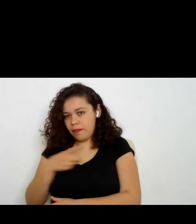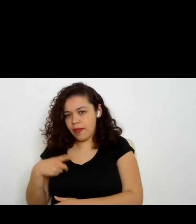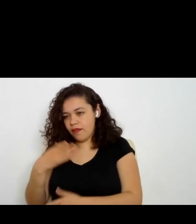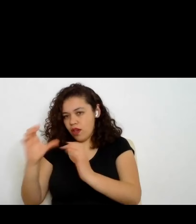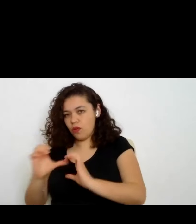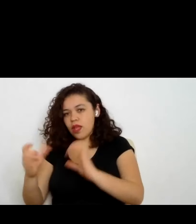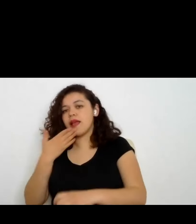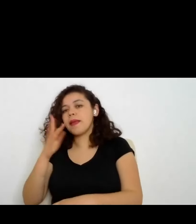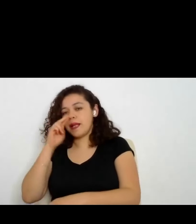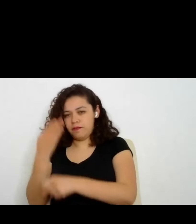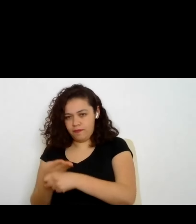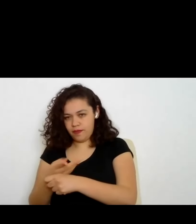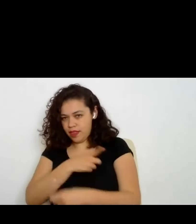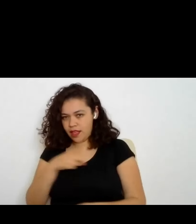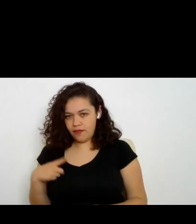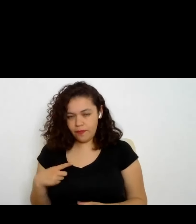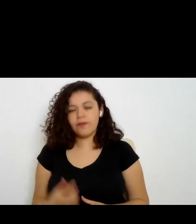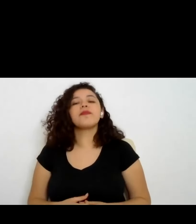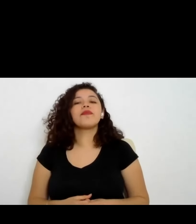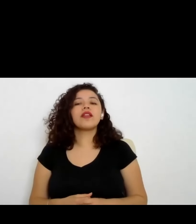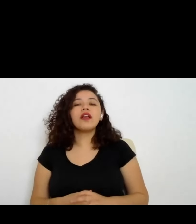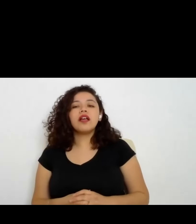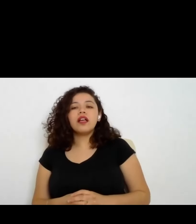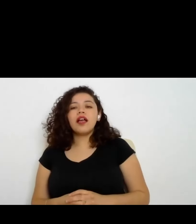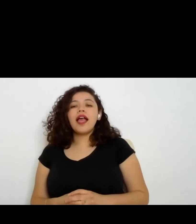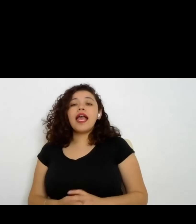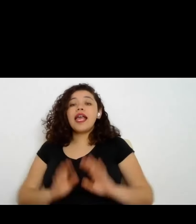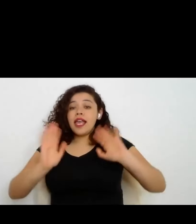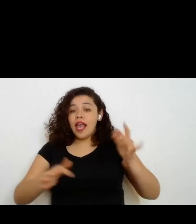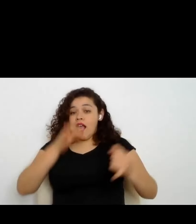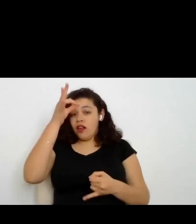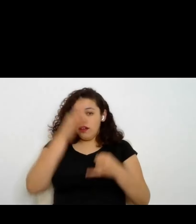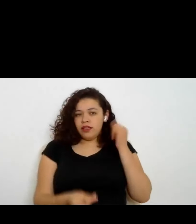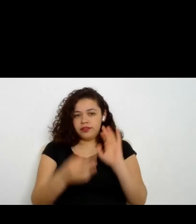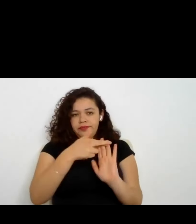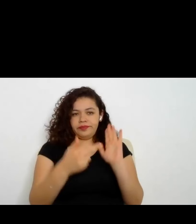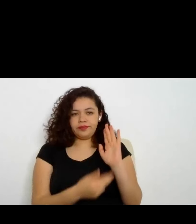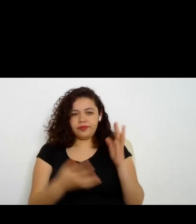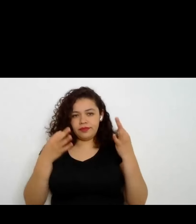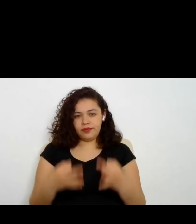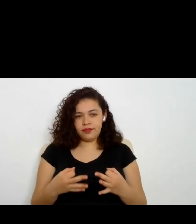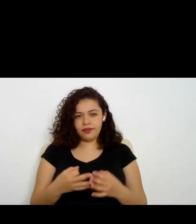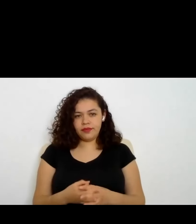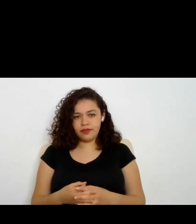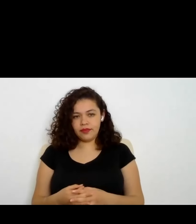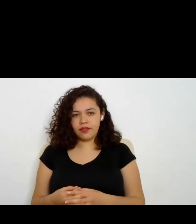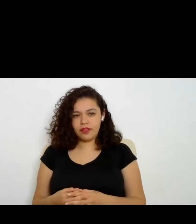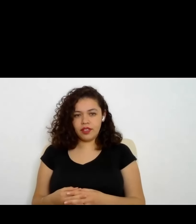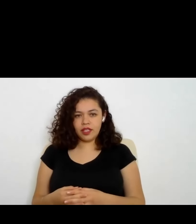que le dan los titulares. Y finalmente, el último principio rector es el principio de